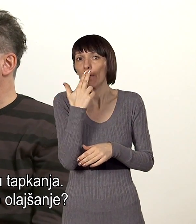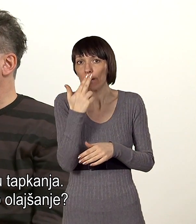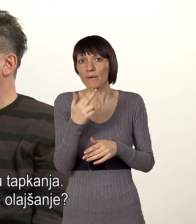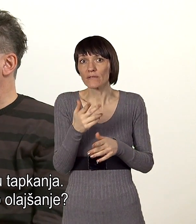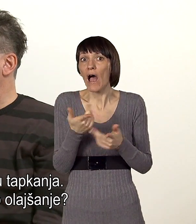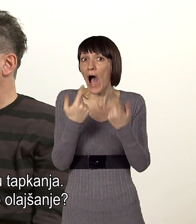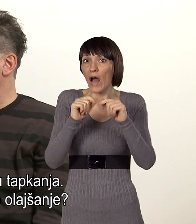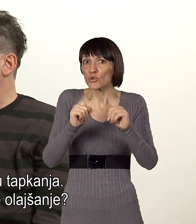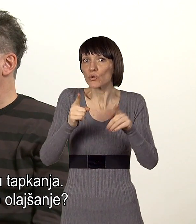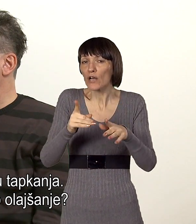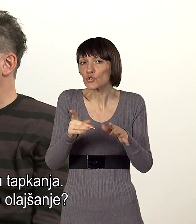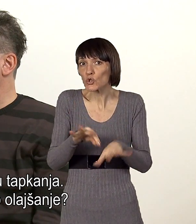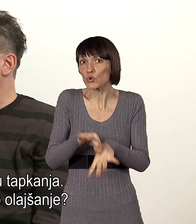olajšanja?